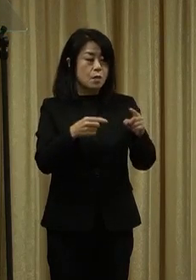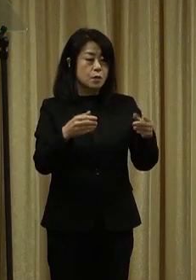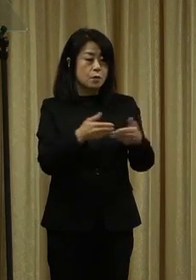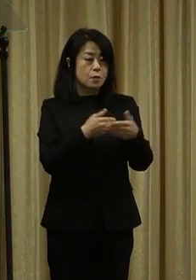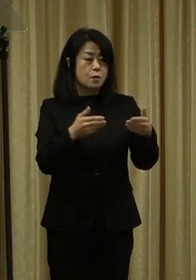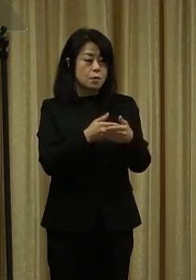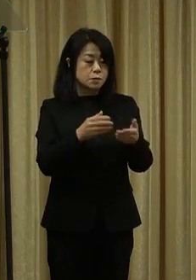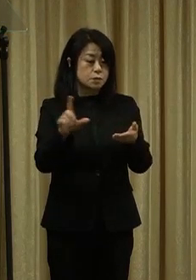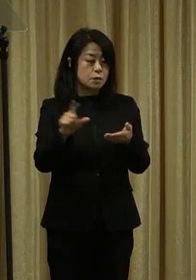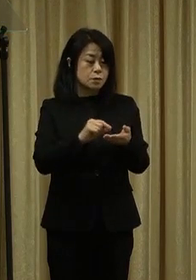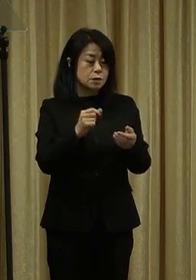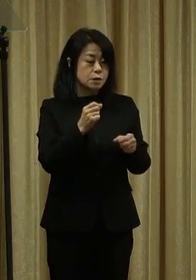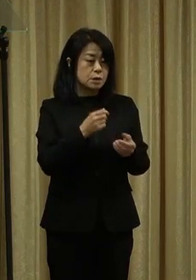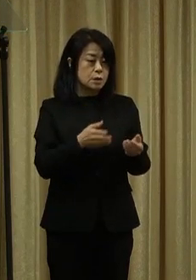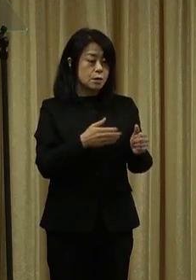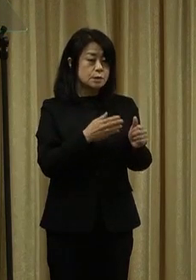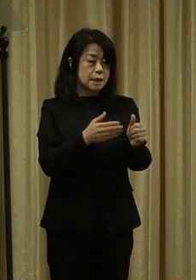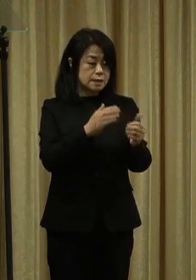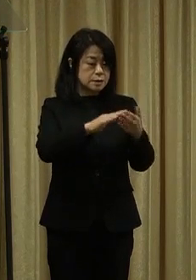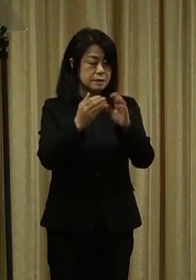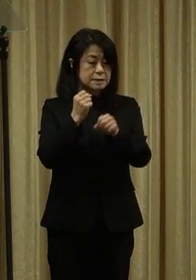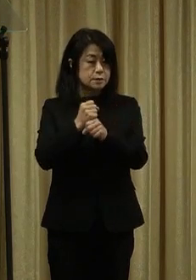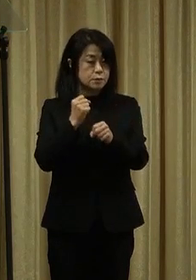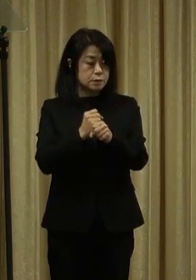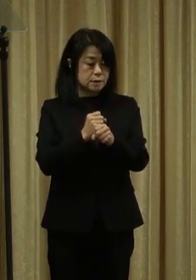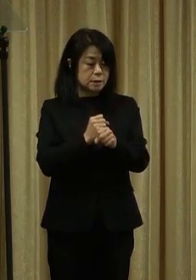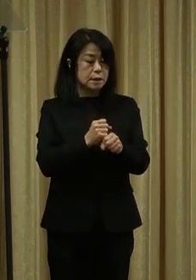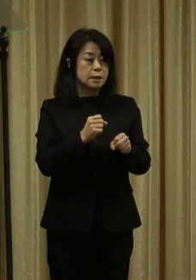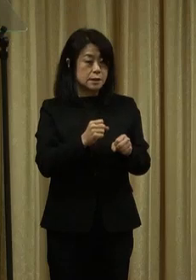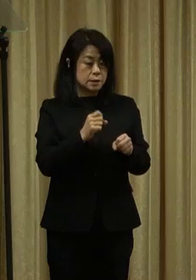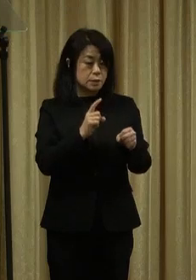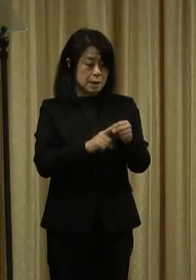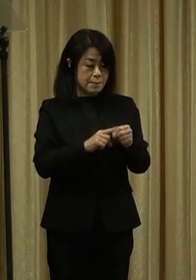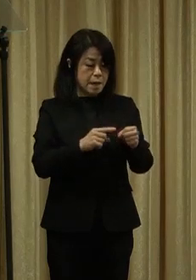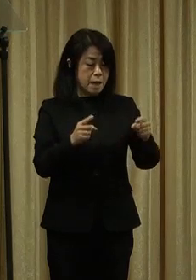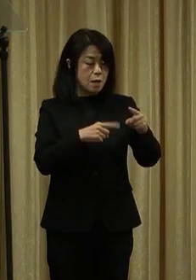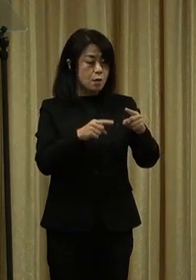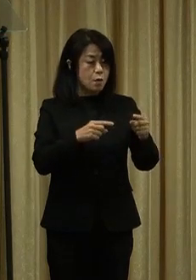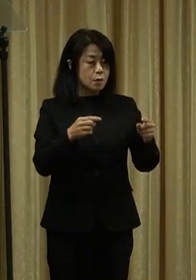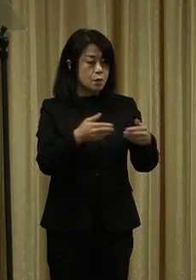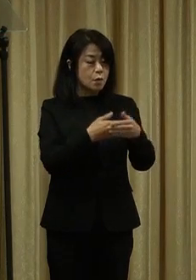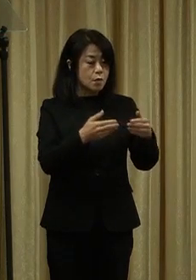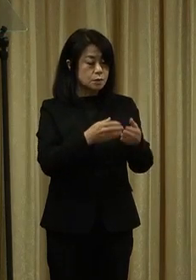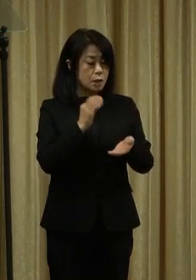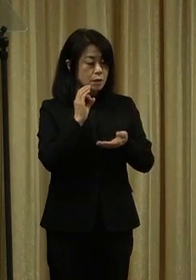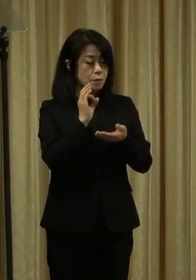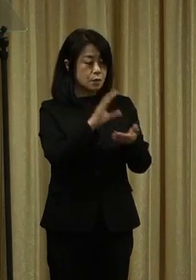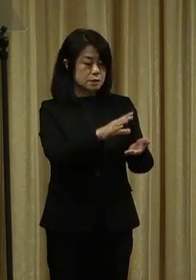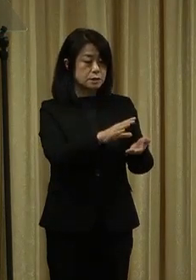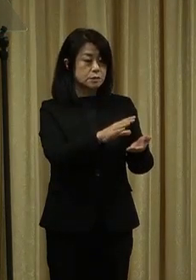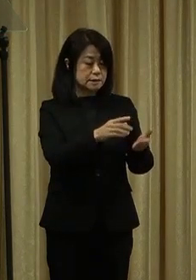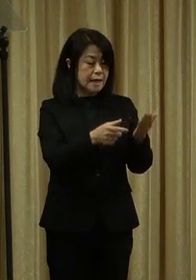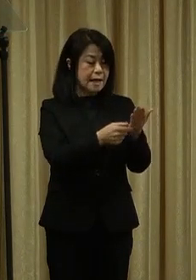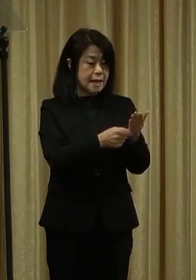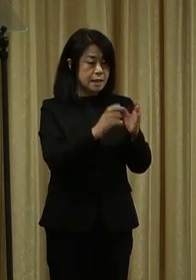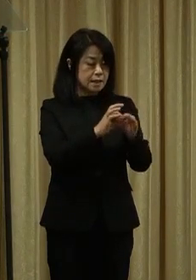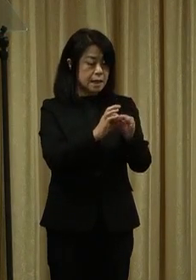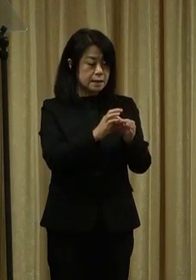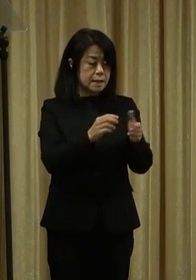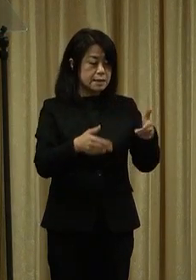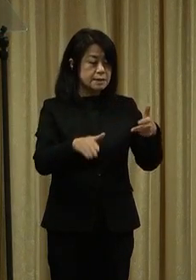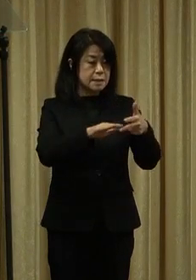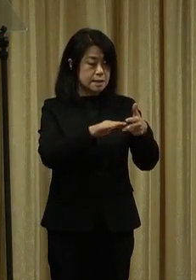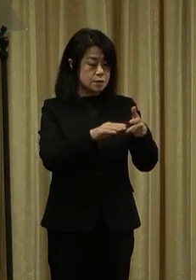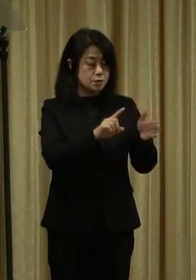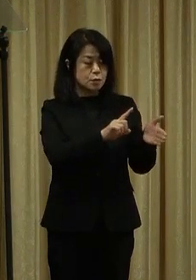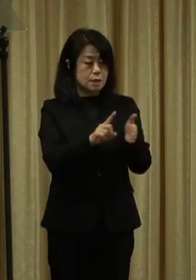利用を促すまちづくりの推進に向けて、公共交通への投資として駅関連施設の整備などを